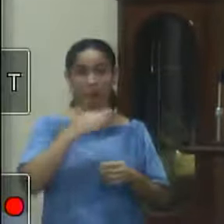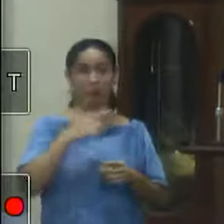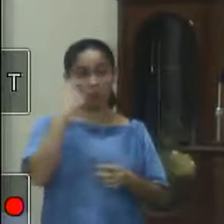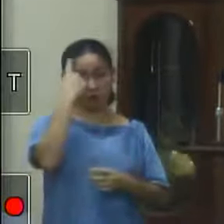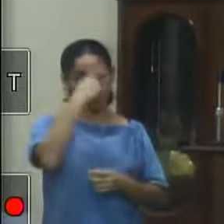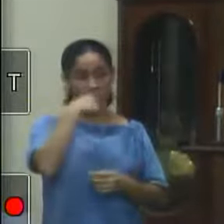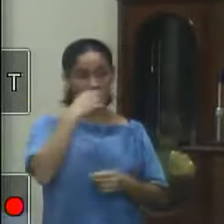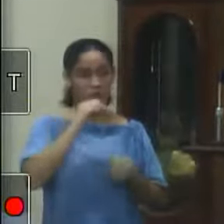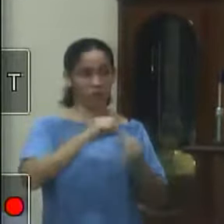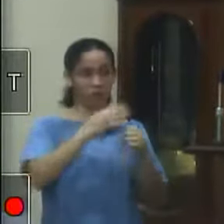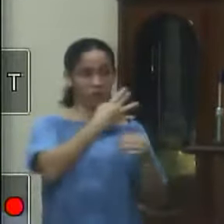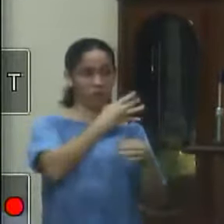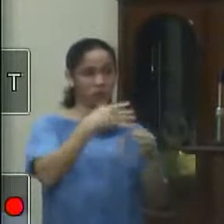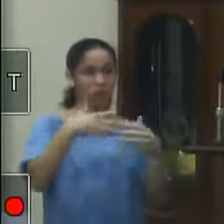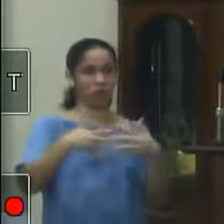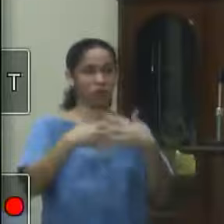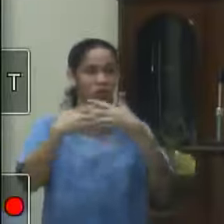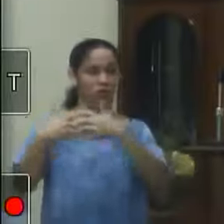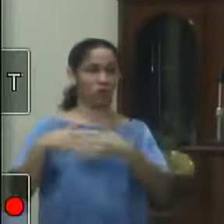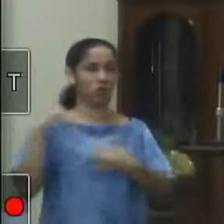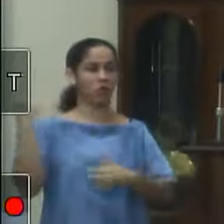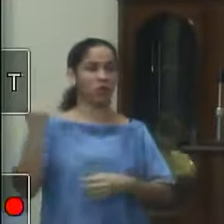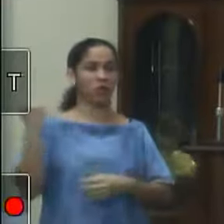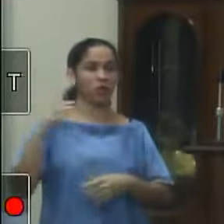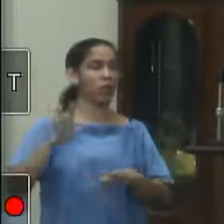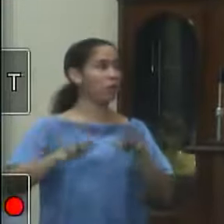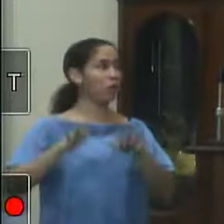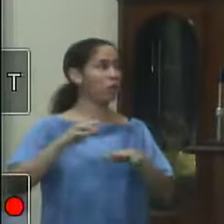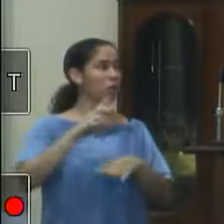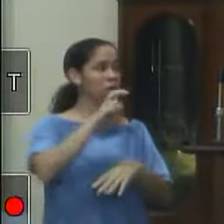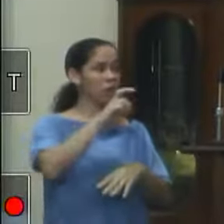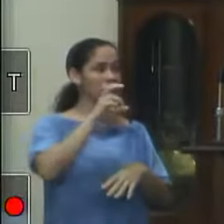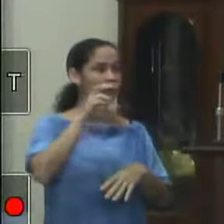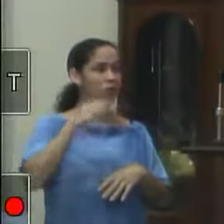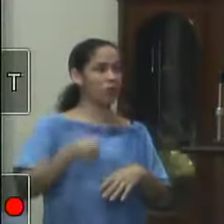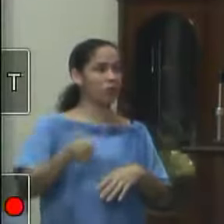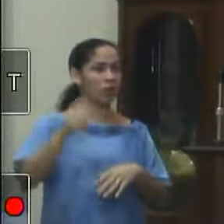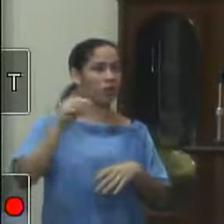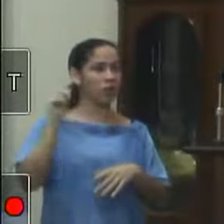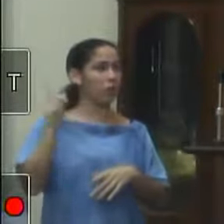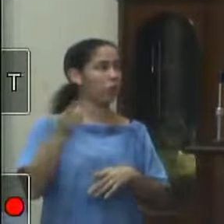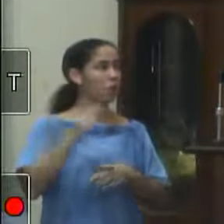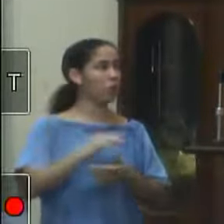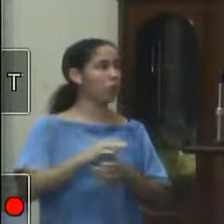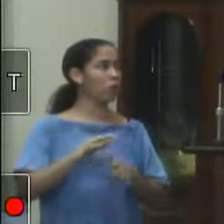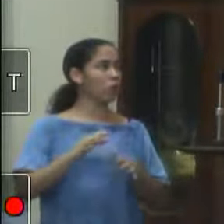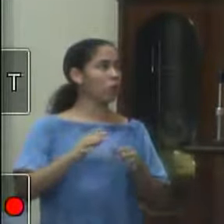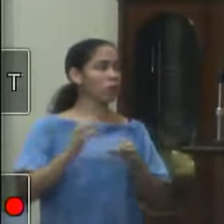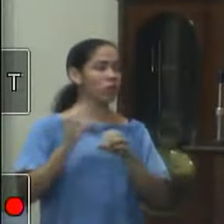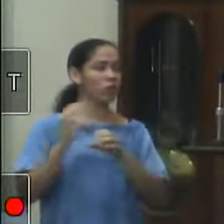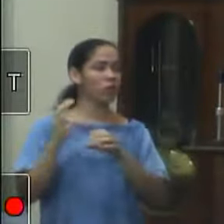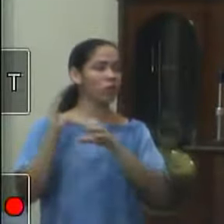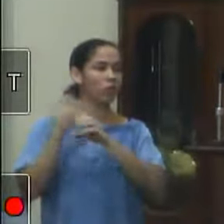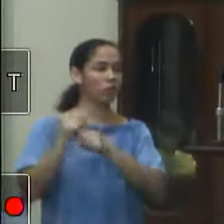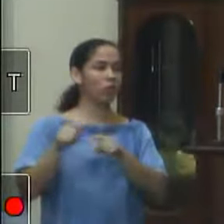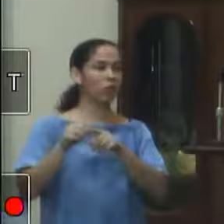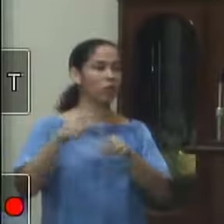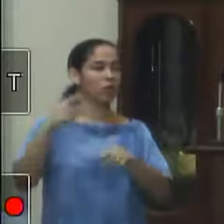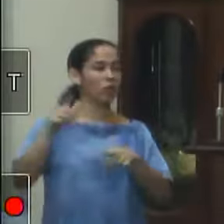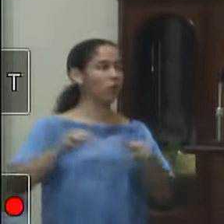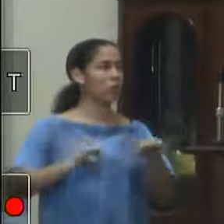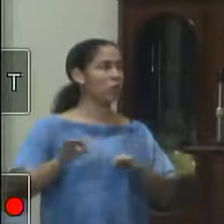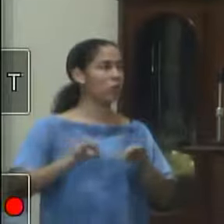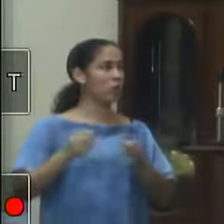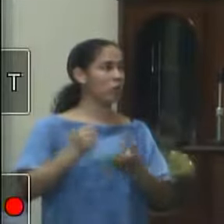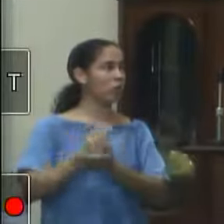coisa para a gente aqui importante, na faixa de 500 e poucos mil, David. E ele montou um outro processo também para